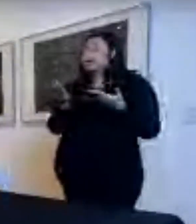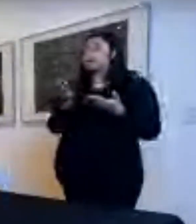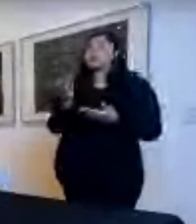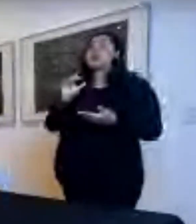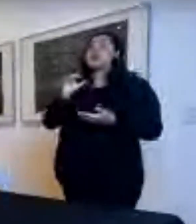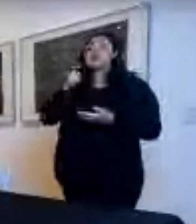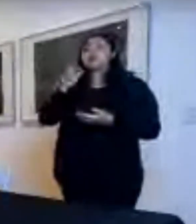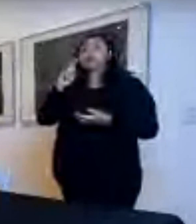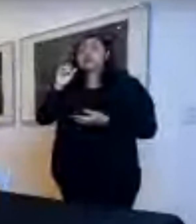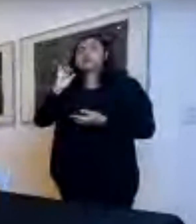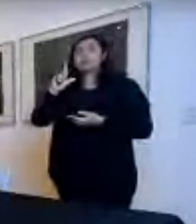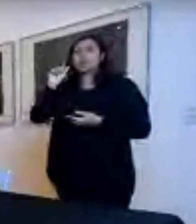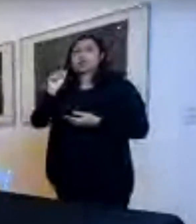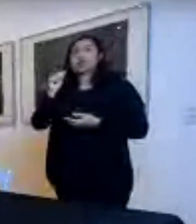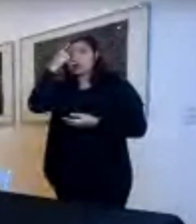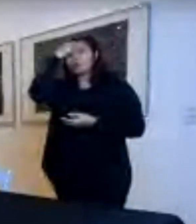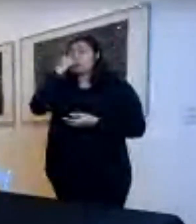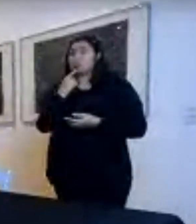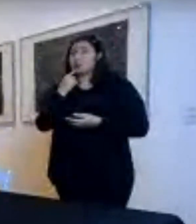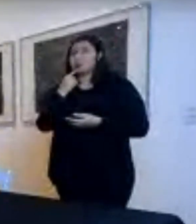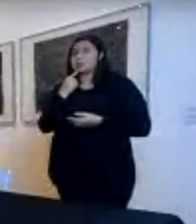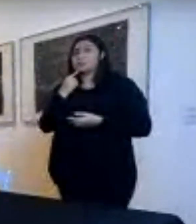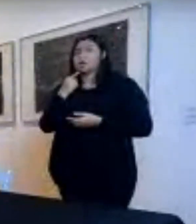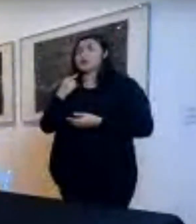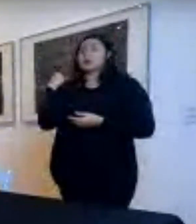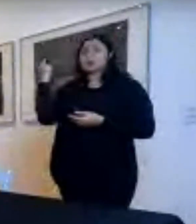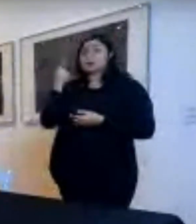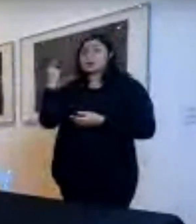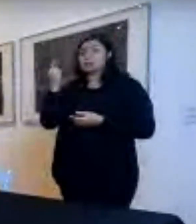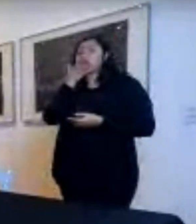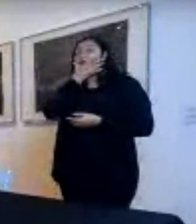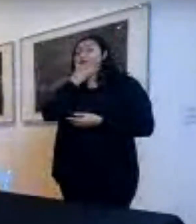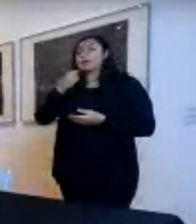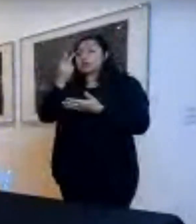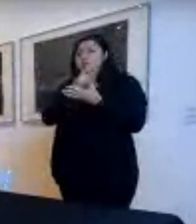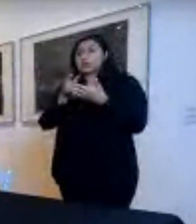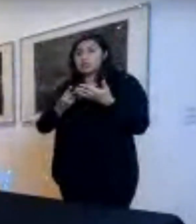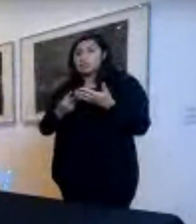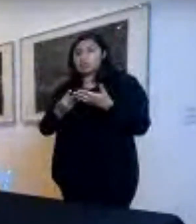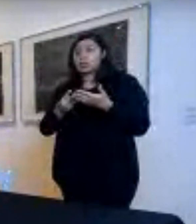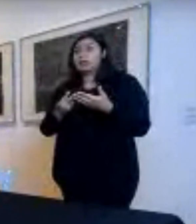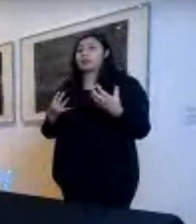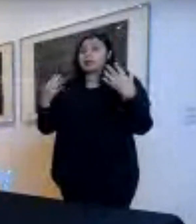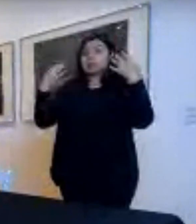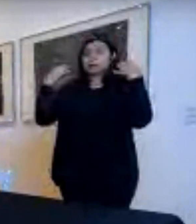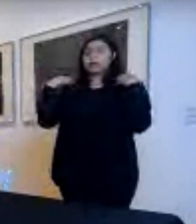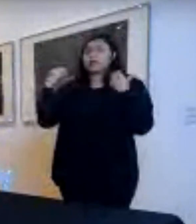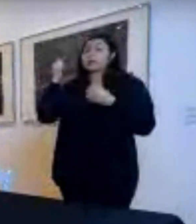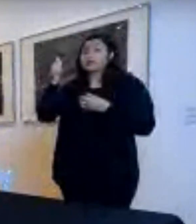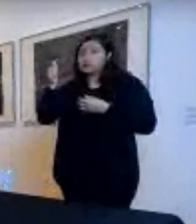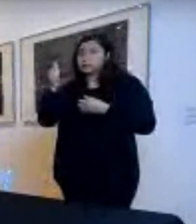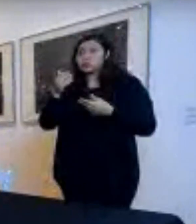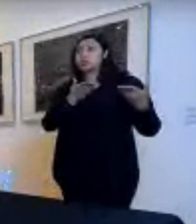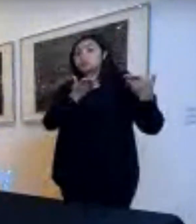Chiburu, del Museo Nacional de Bellas Artes. Ella es la encargada de educación y medición, y las dejo con ella